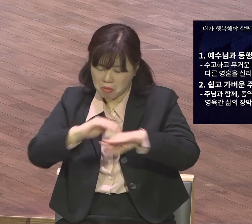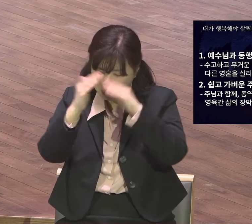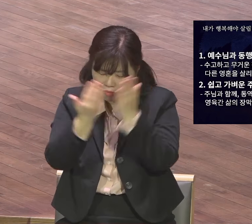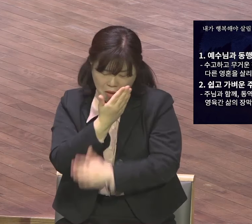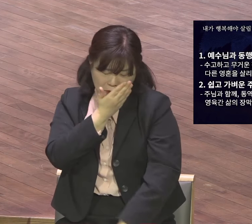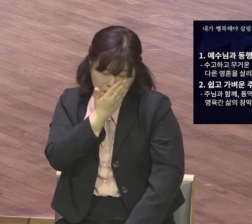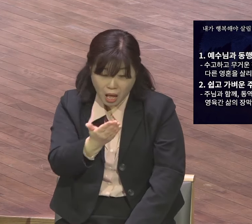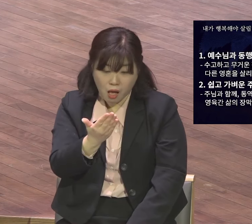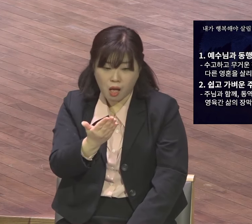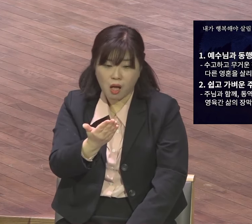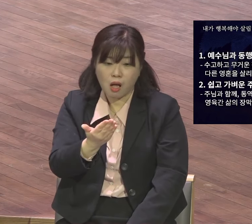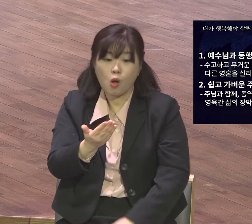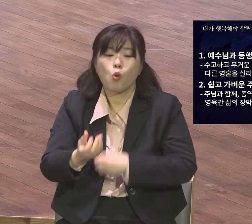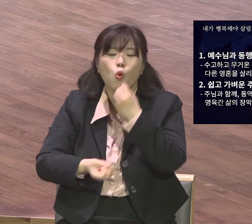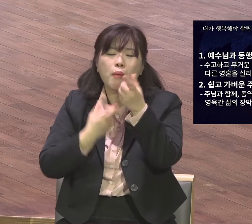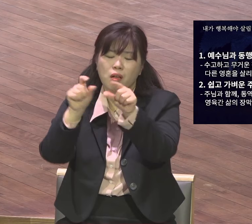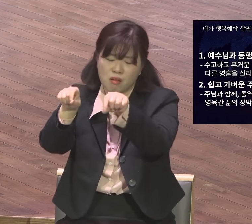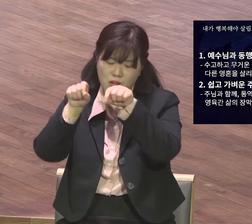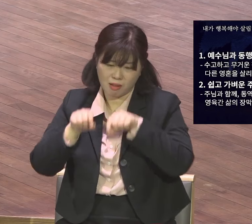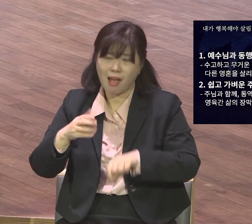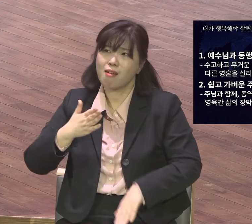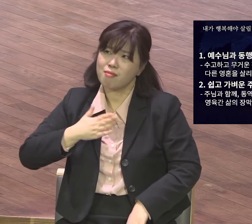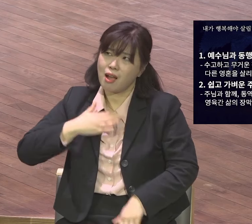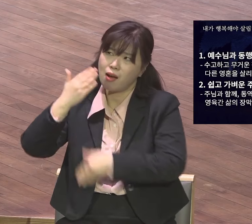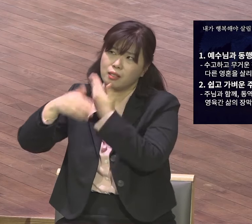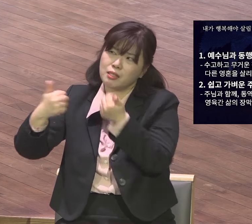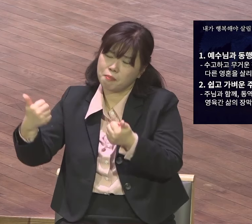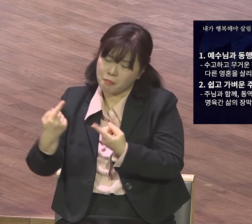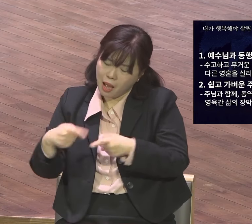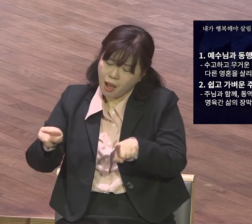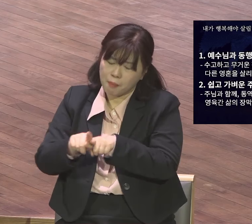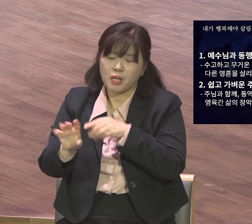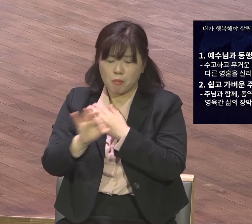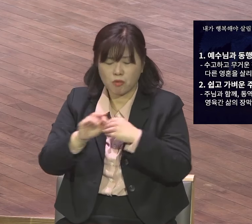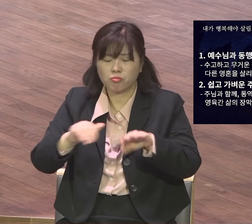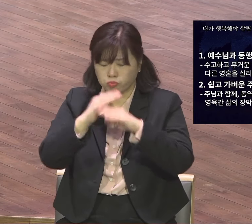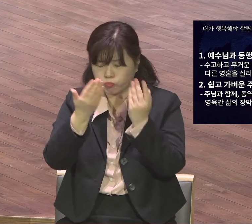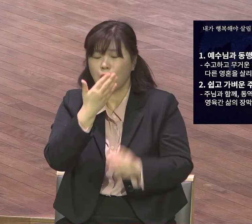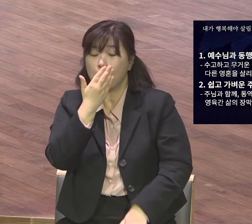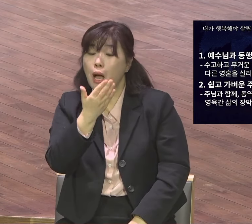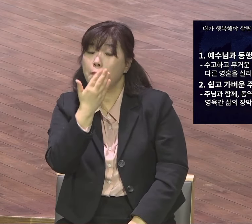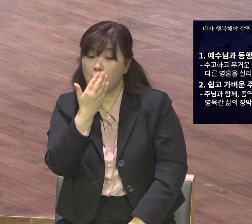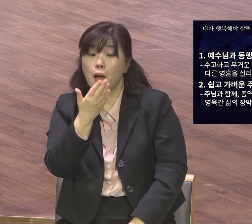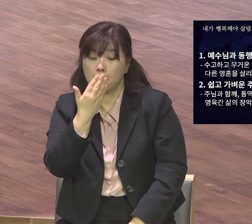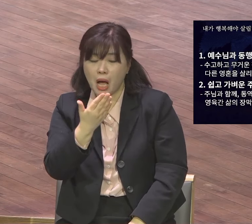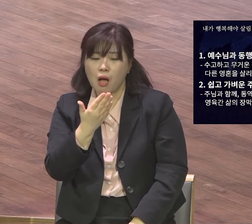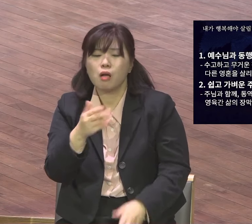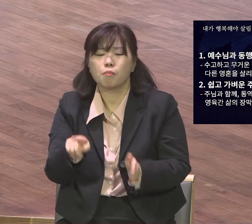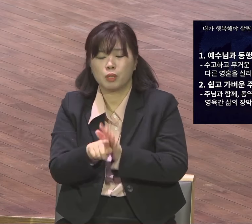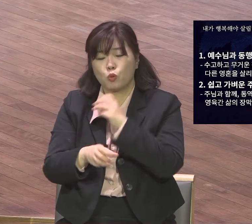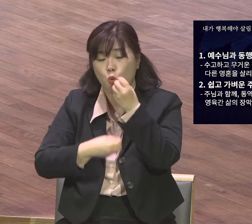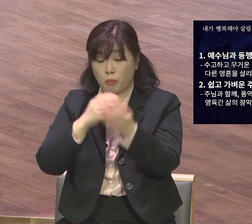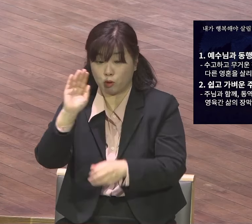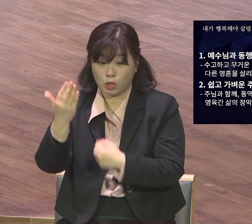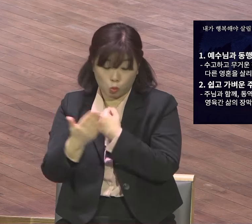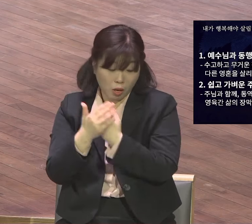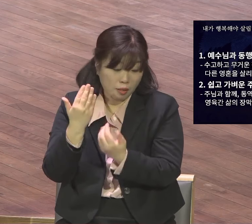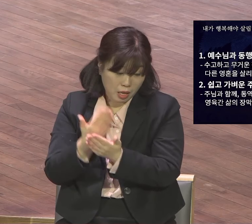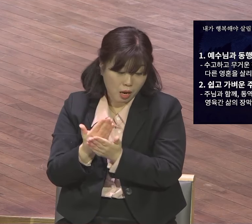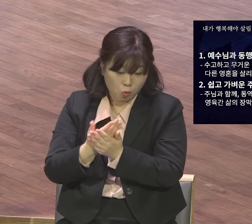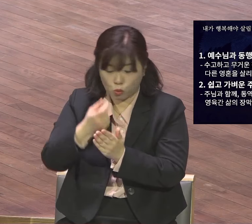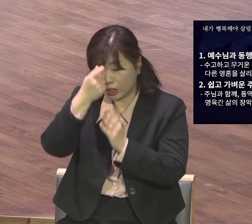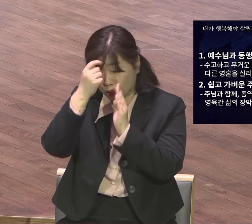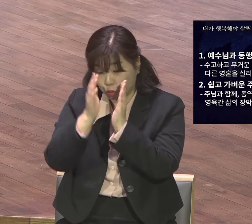하여 주옵소서. 주님과 동행하는 행복을 누리며 쉽고 가벼운 주님의 일을 감당하며 이 생명 살리는 자리로 나아가게